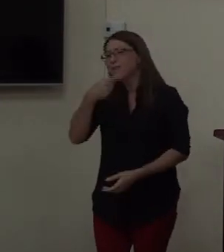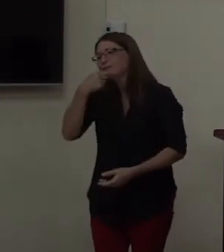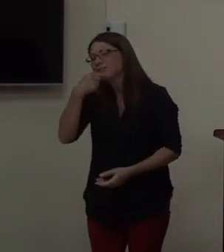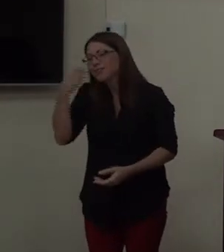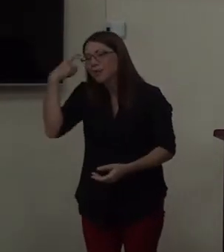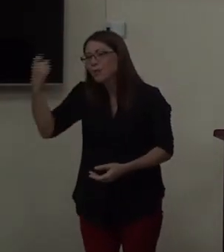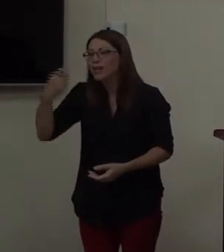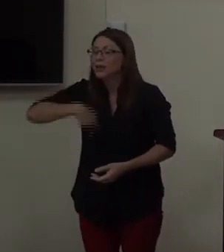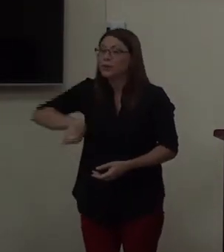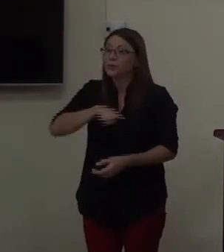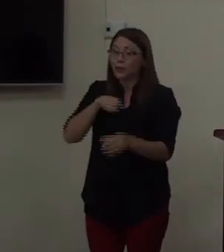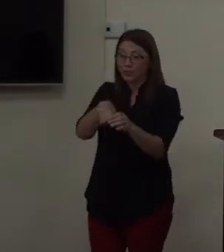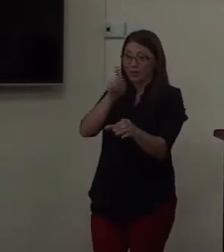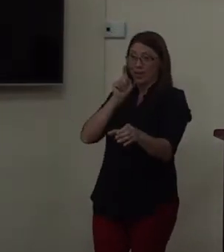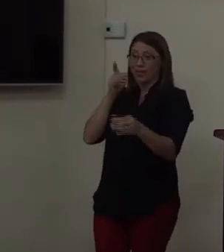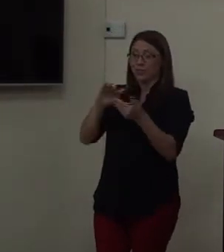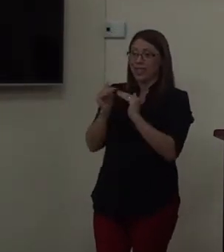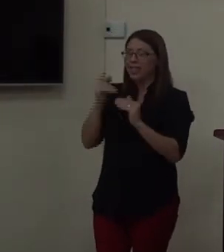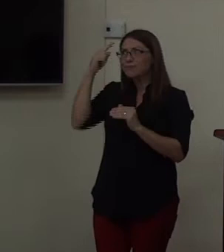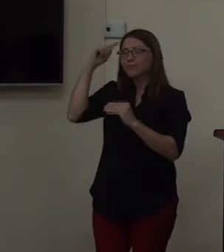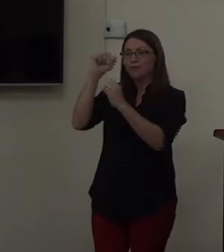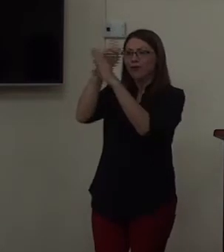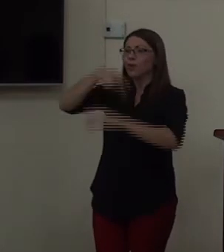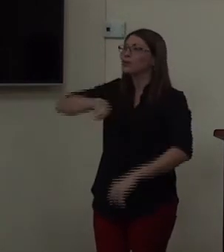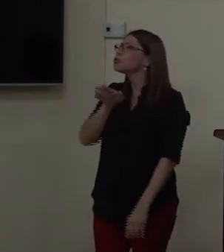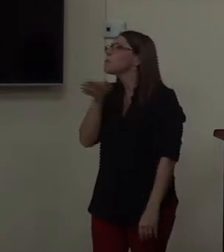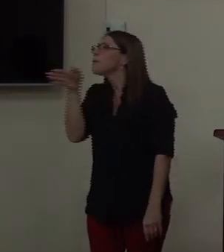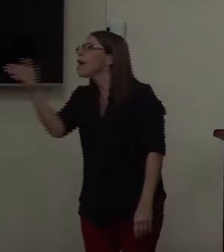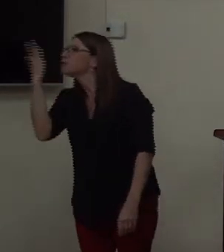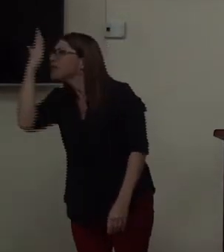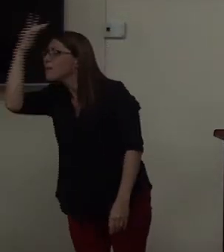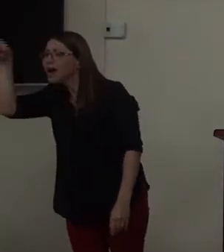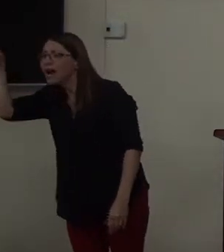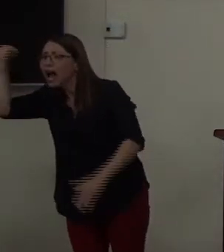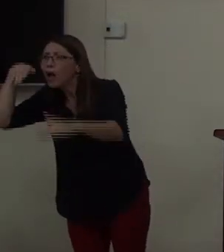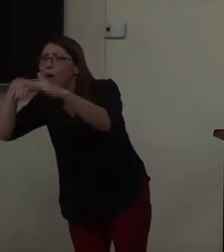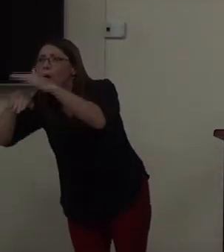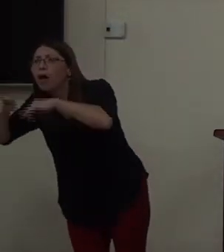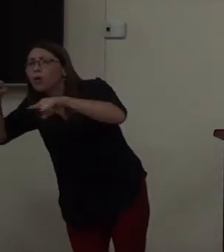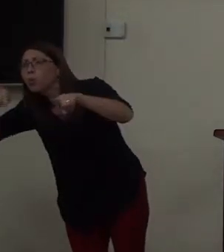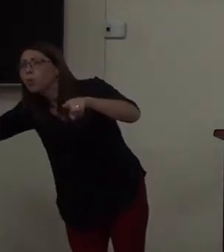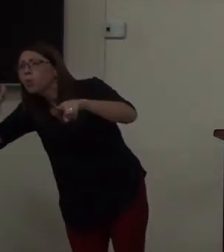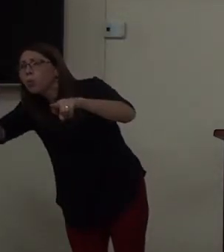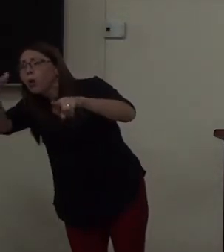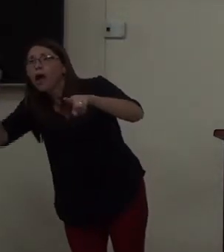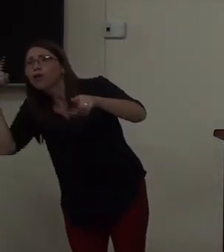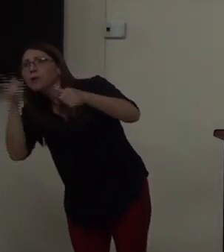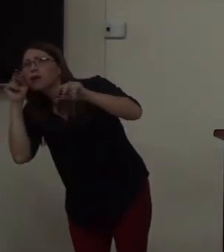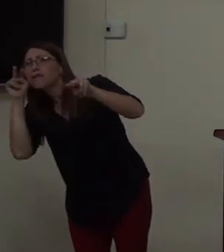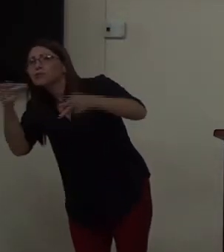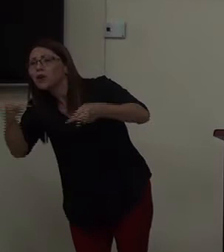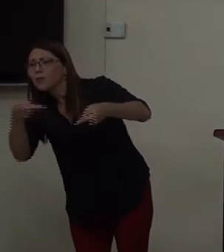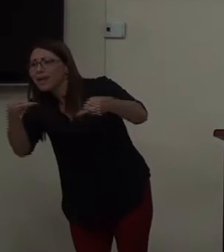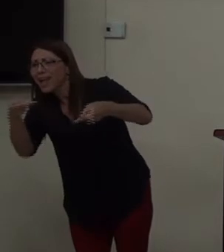que tenemos los externos de las comunidades cuando vamos a Talamanca y nos internamos y lo primero que se encuentra es una pulpería, ¿verdad? Porque la gente dice, ¿cómo una pulpería en